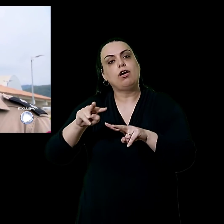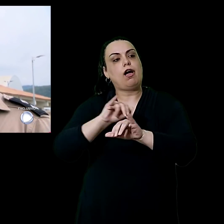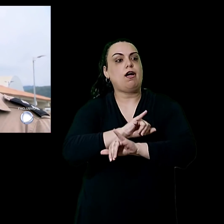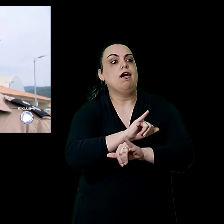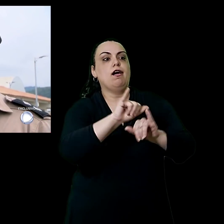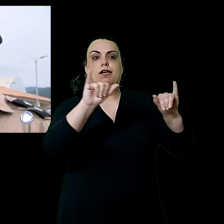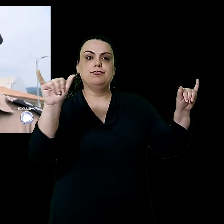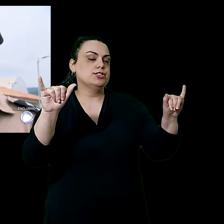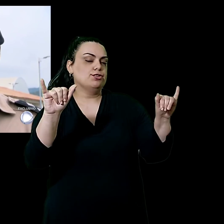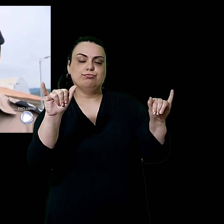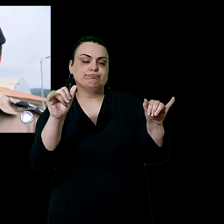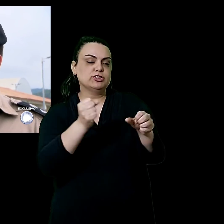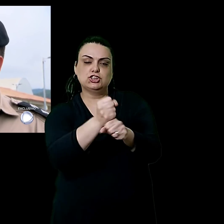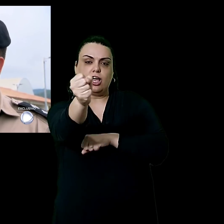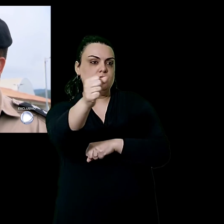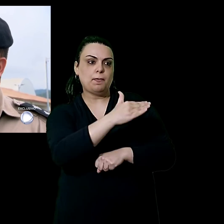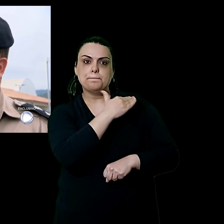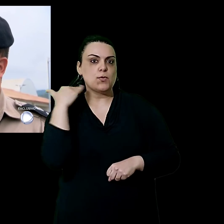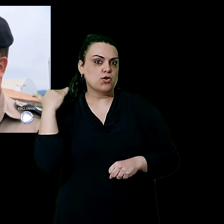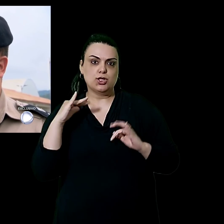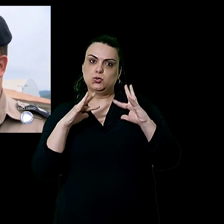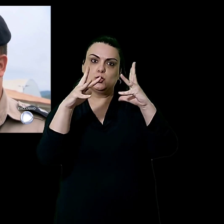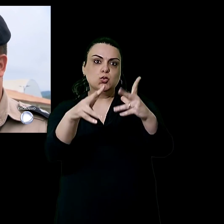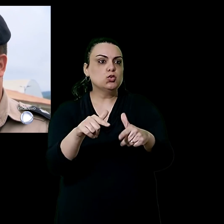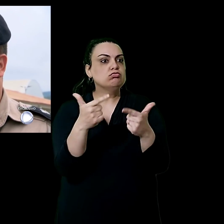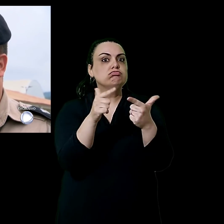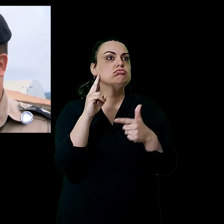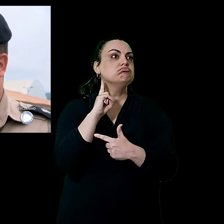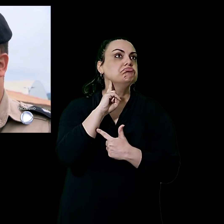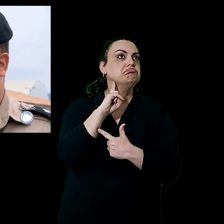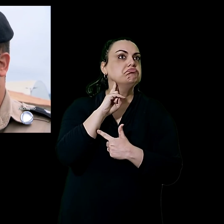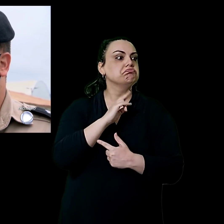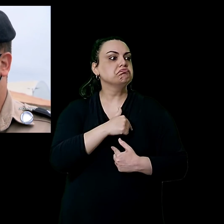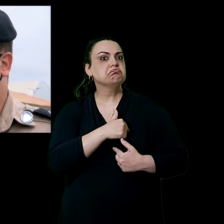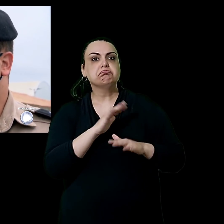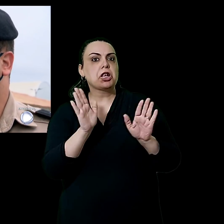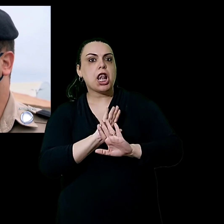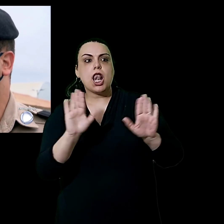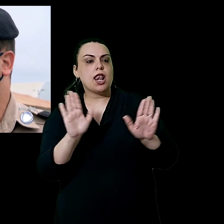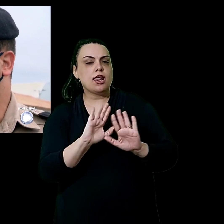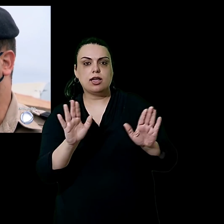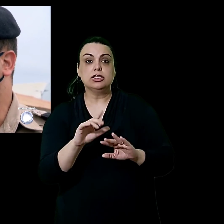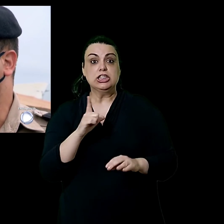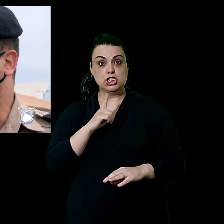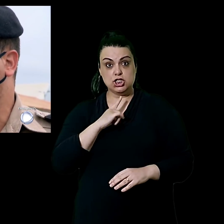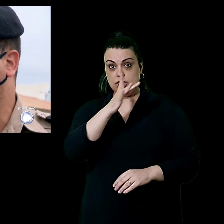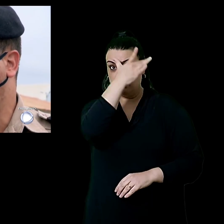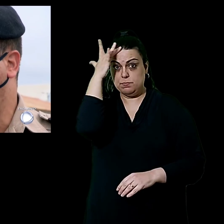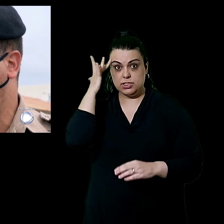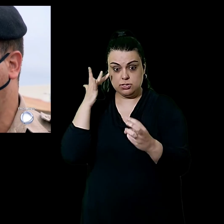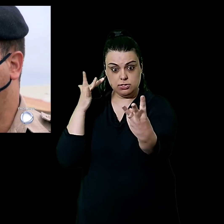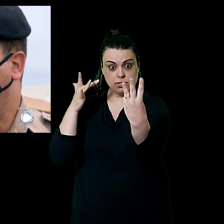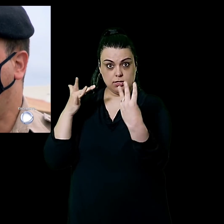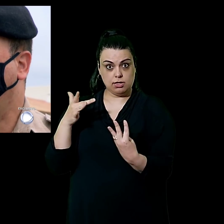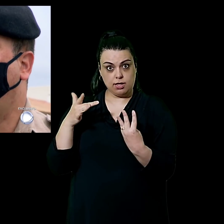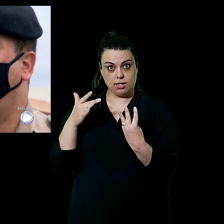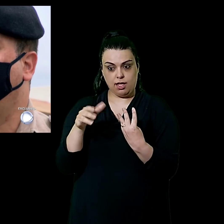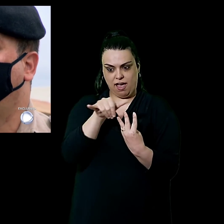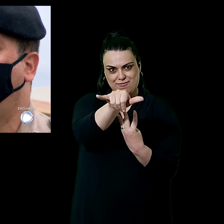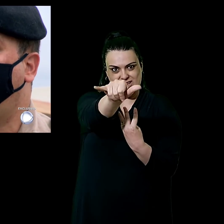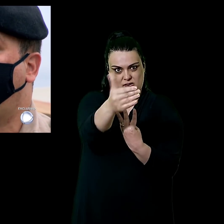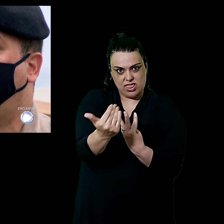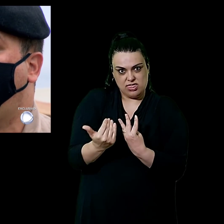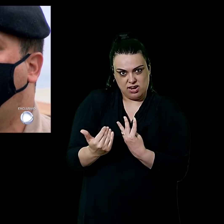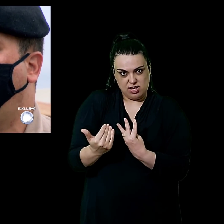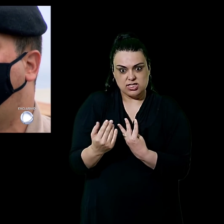forma técnica que não havia sinais vitais dos passageiros. Tinham 3 passageiros na parte de trás da aeronave e ainda